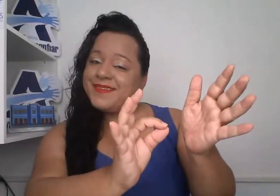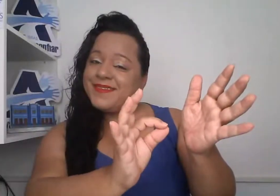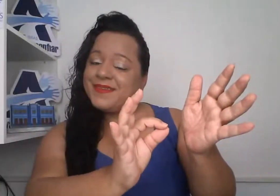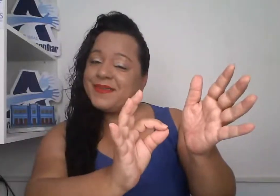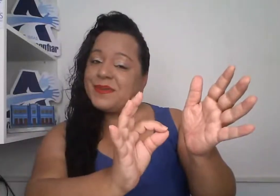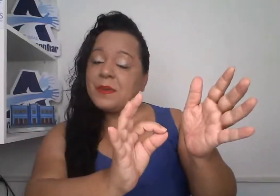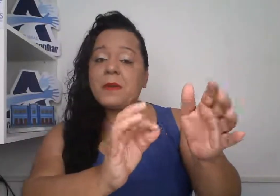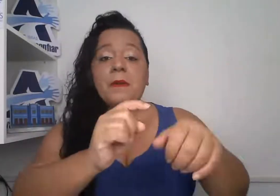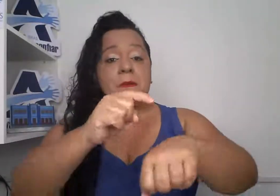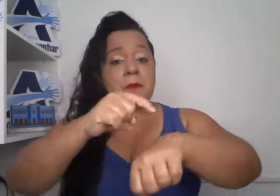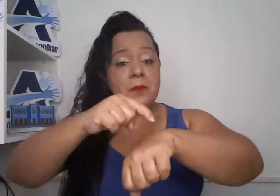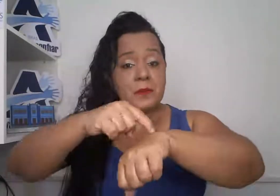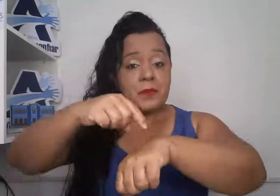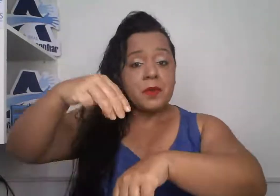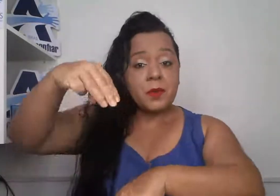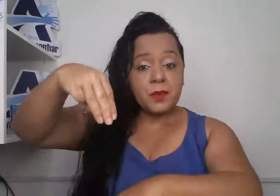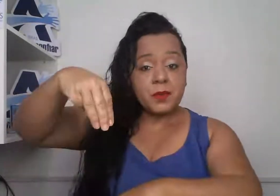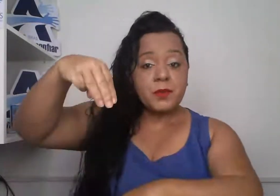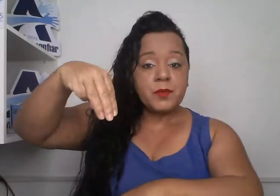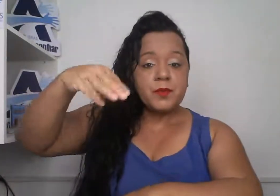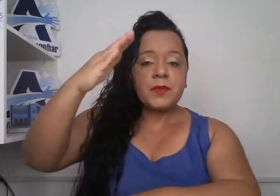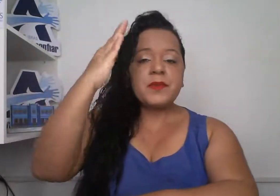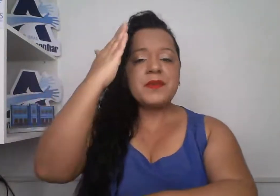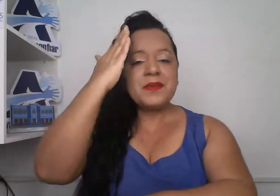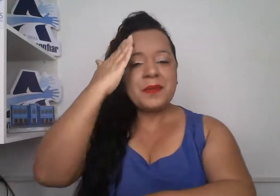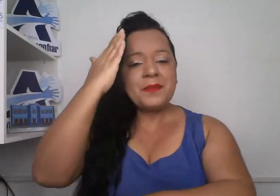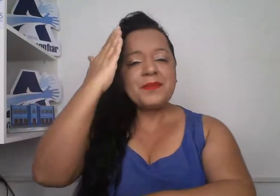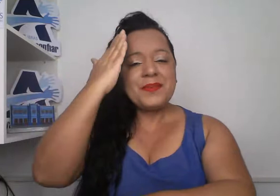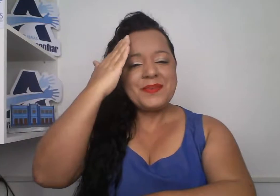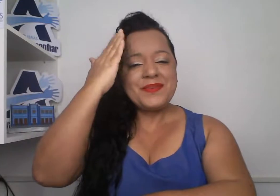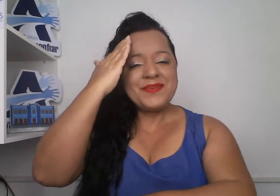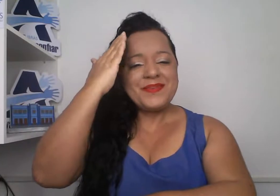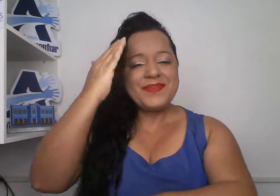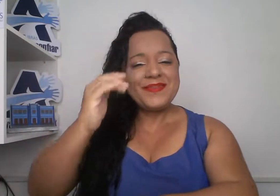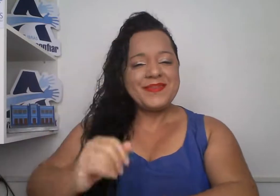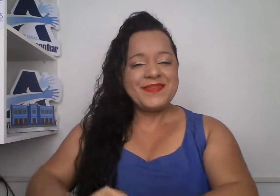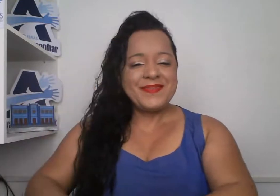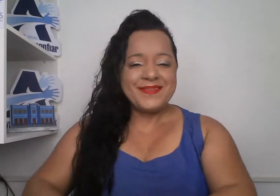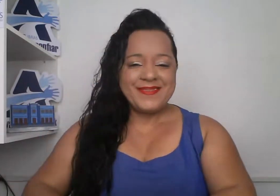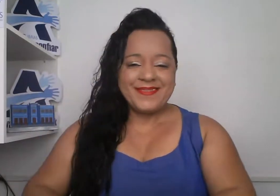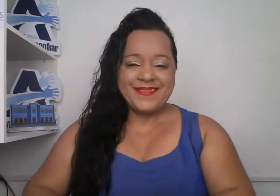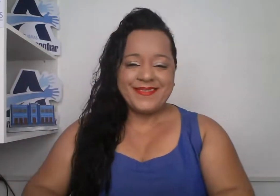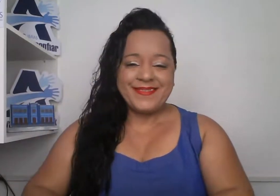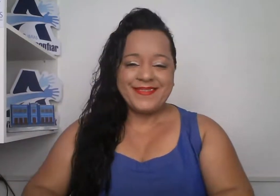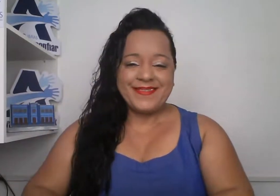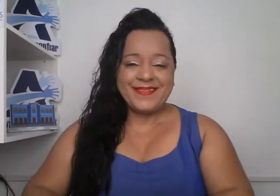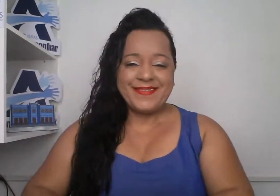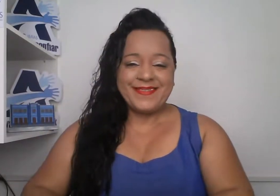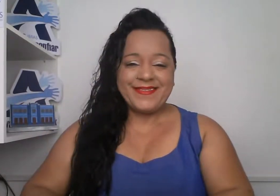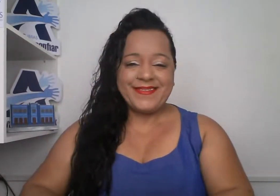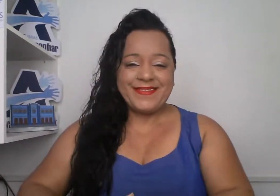Café com Libras, minutos de sabedoria.